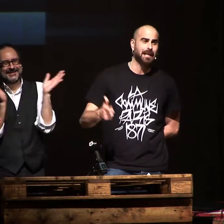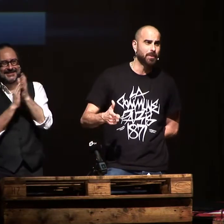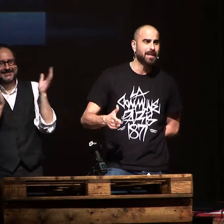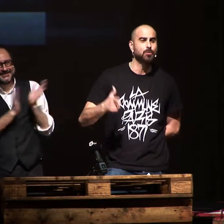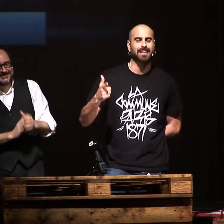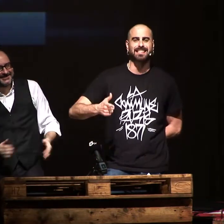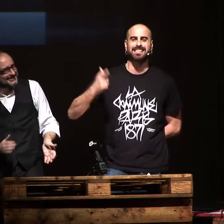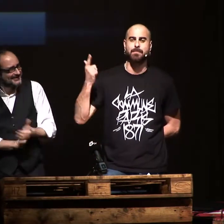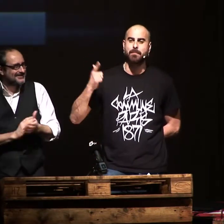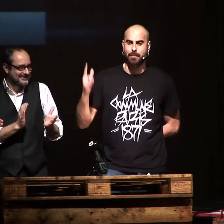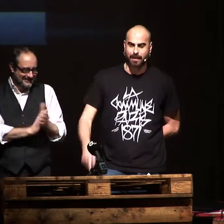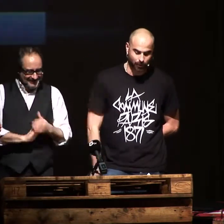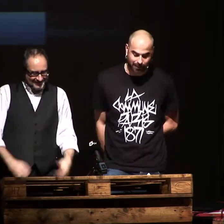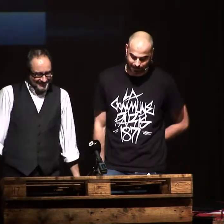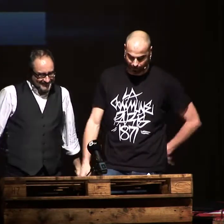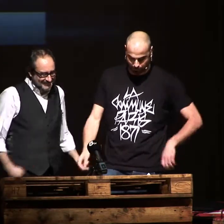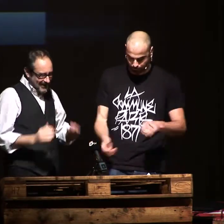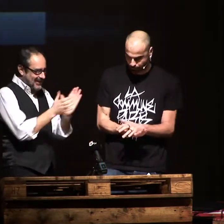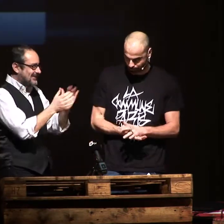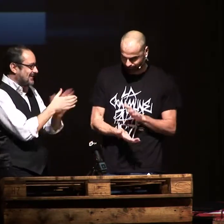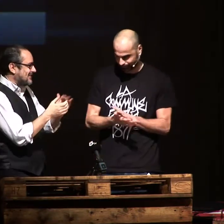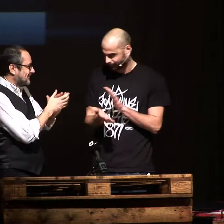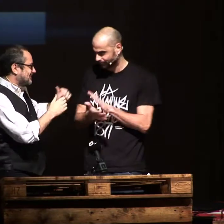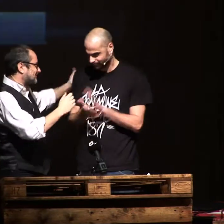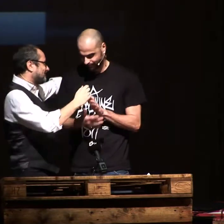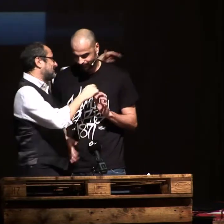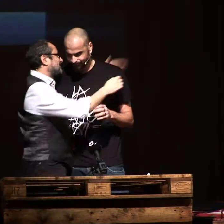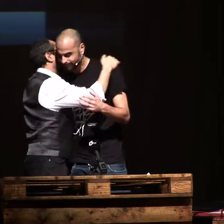entre capital o vida, nosaltres estimem la vida. Moltes gràcies.